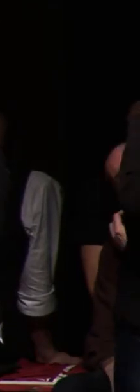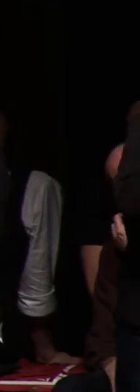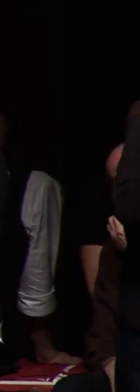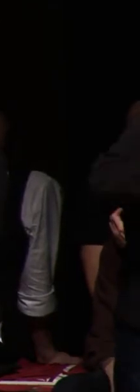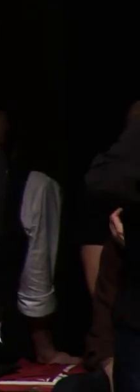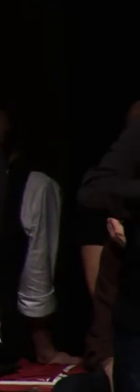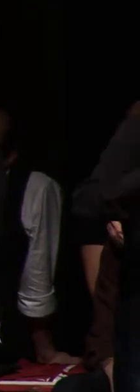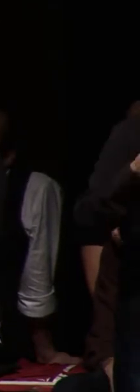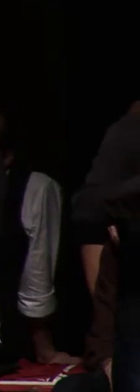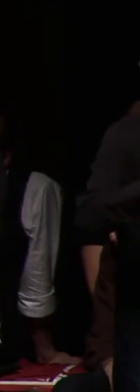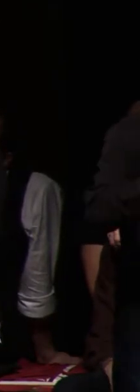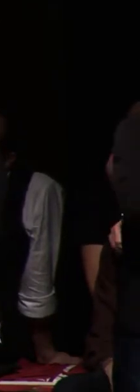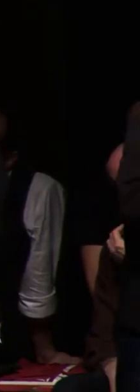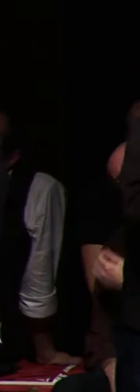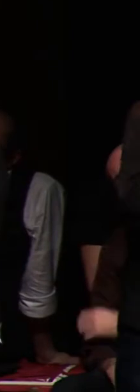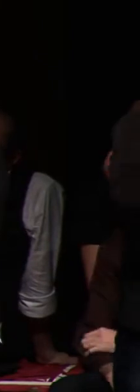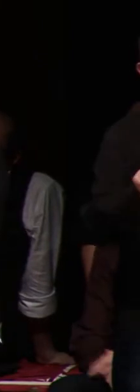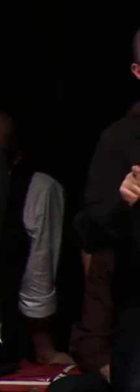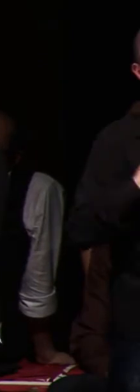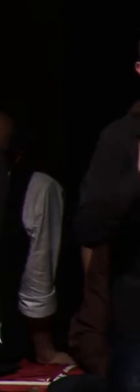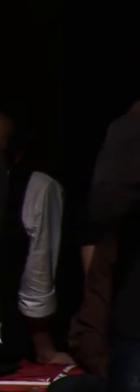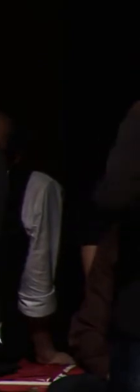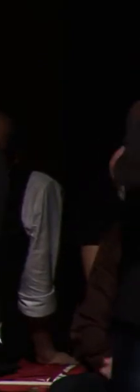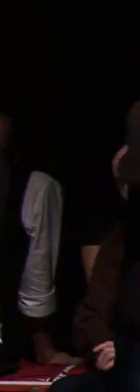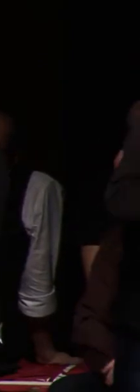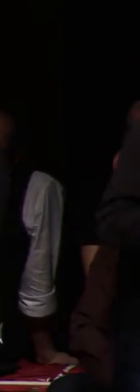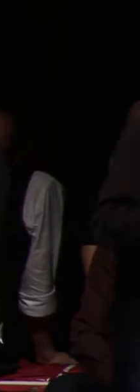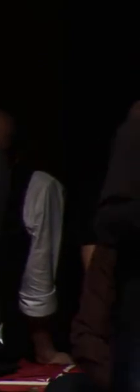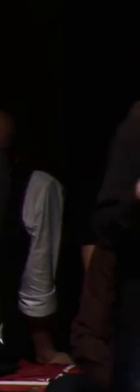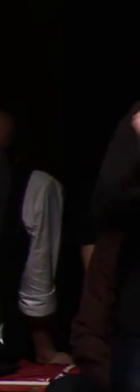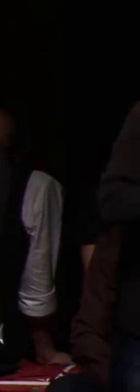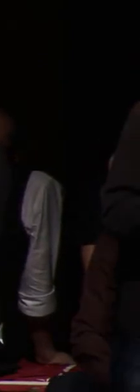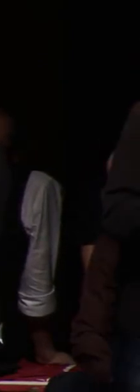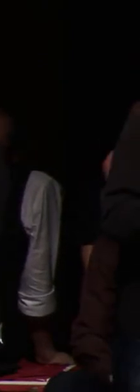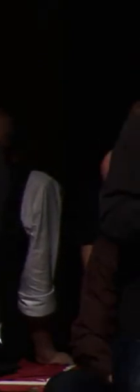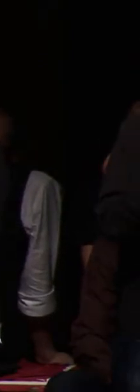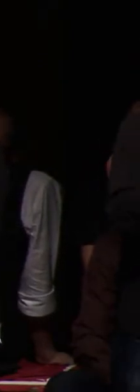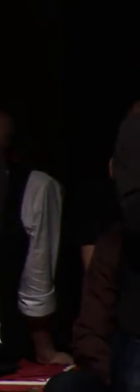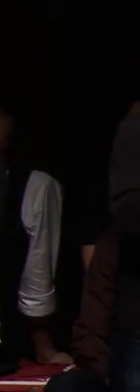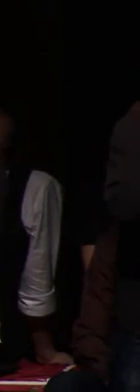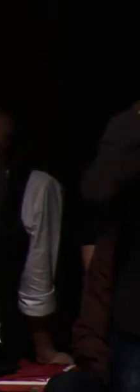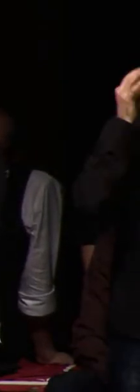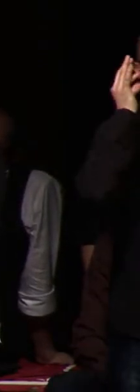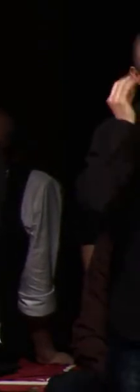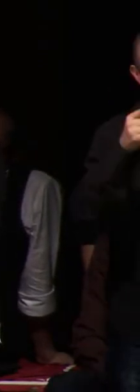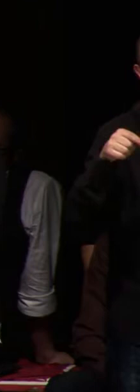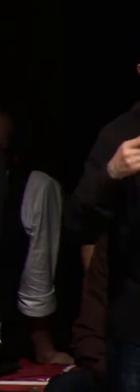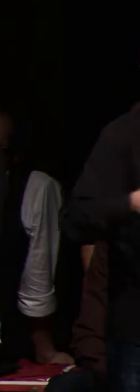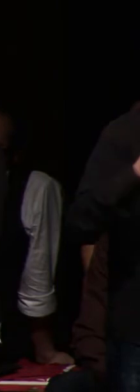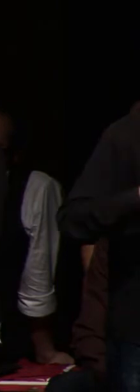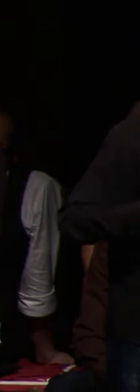organitzacions, moviments polítics i persones. I demanem també, novament, als companys i les companyes,